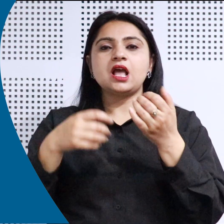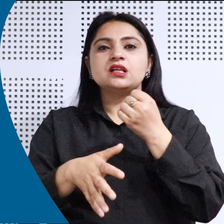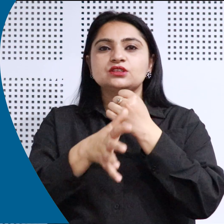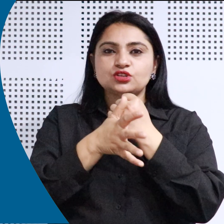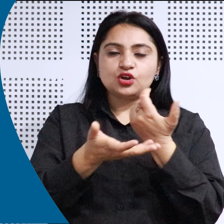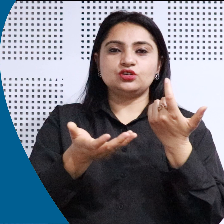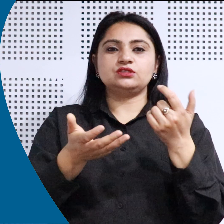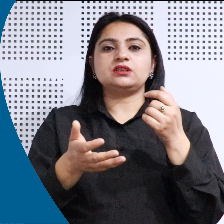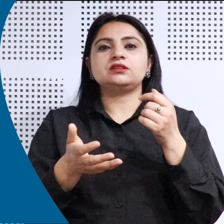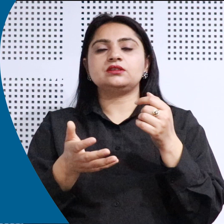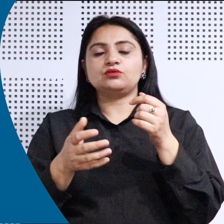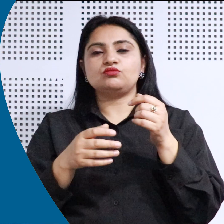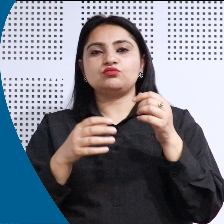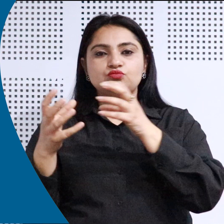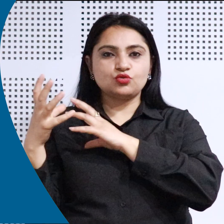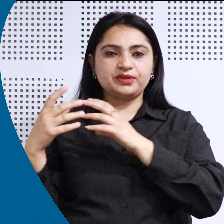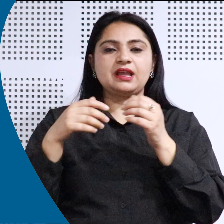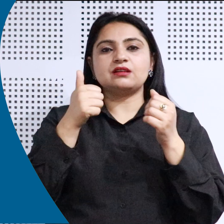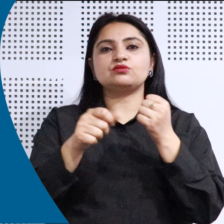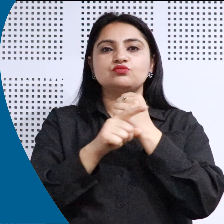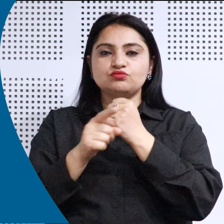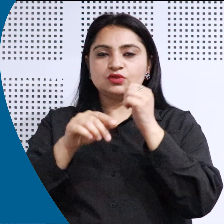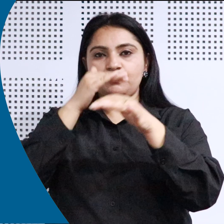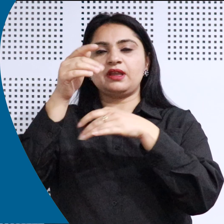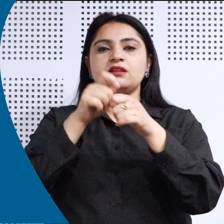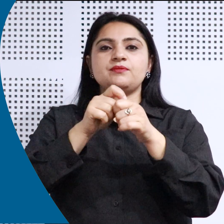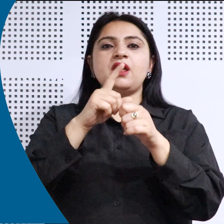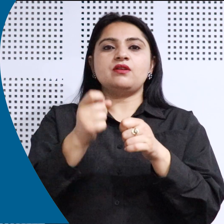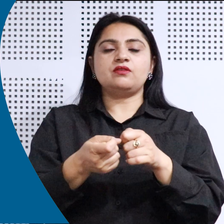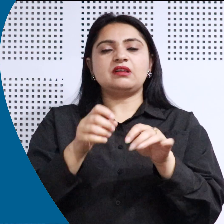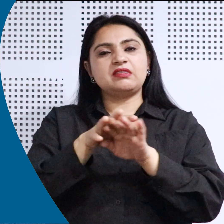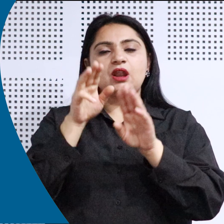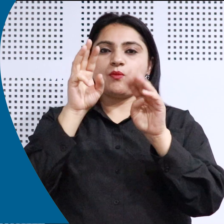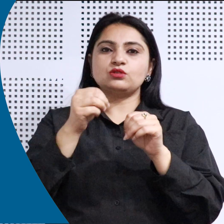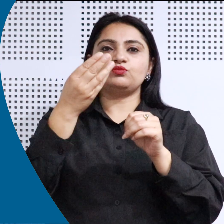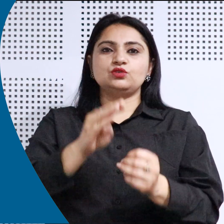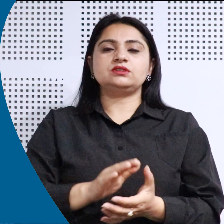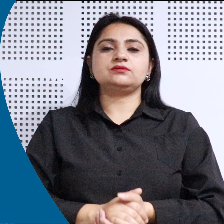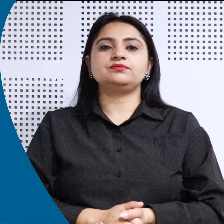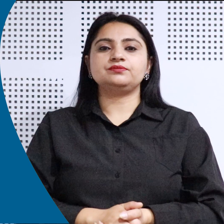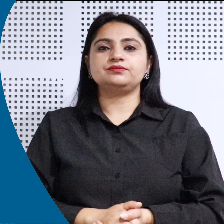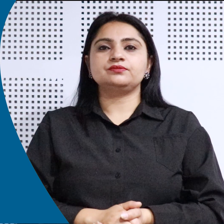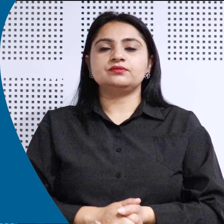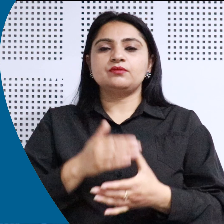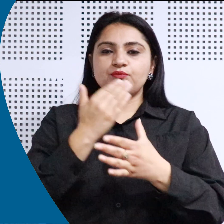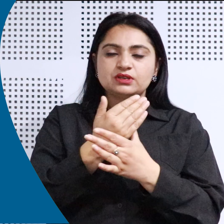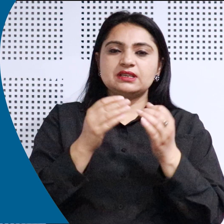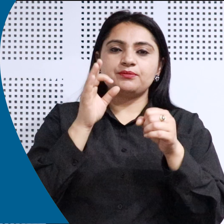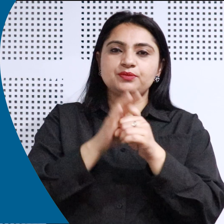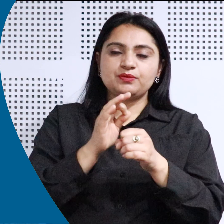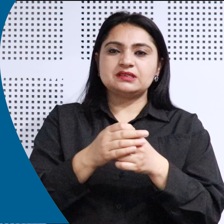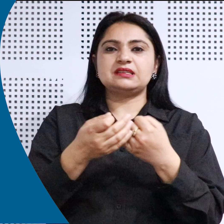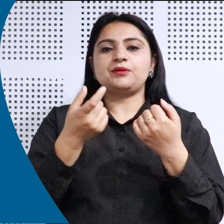संरचना, संयन्त्रको भूमिका सुशासन र विकास निर्माणका लागि निकै महत्त्वपूर्ण हुन्छ। प्रशासनिक व्यवस्था,